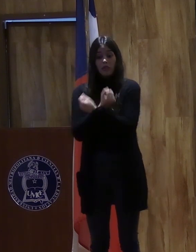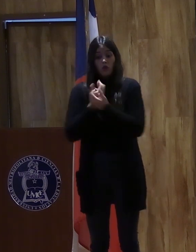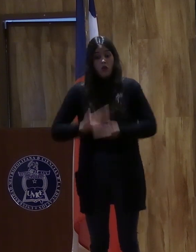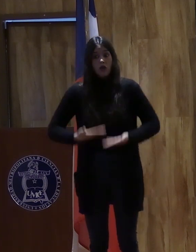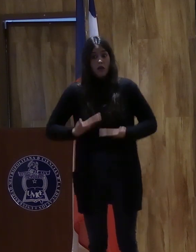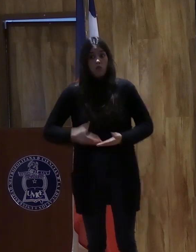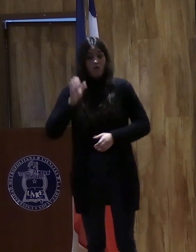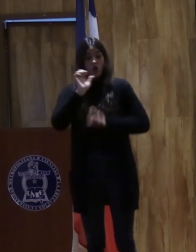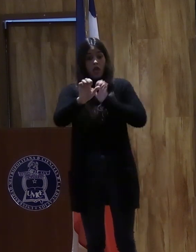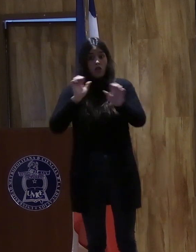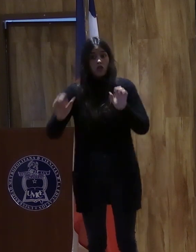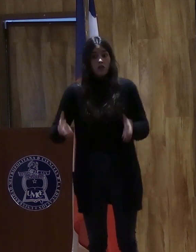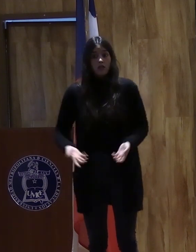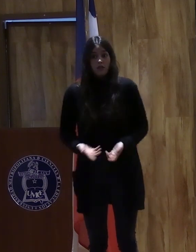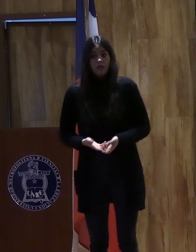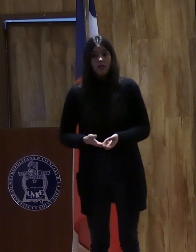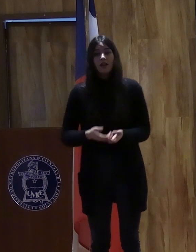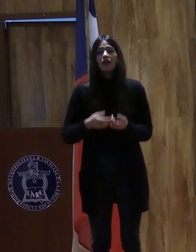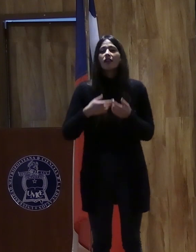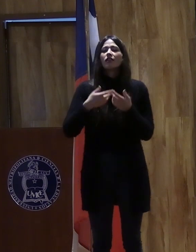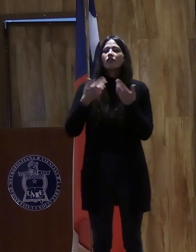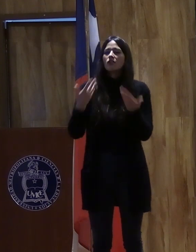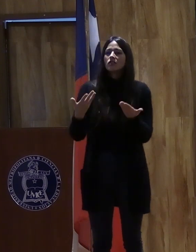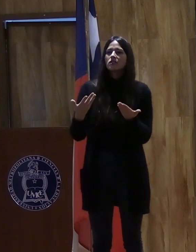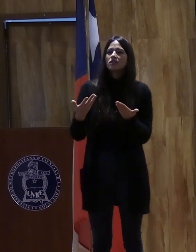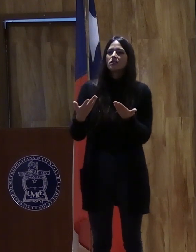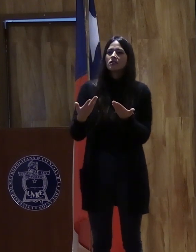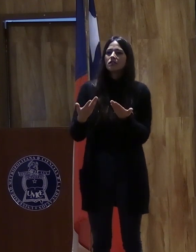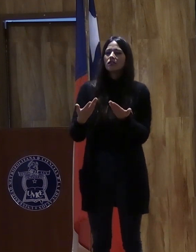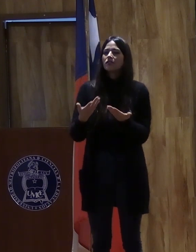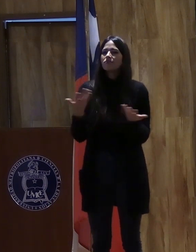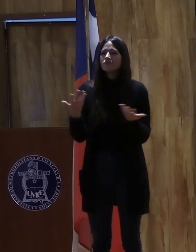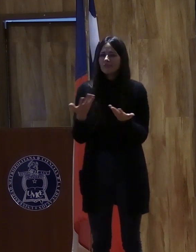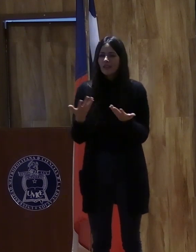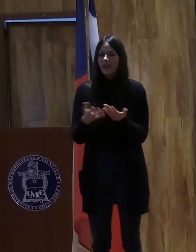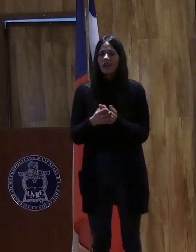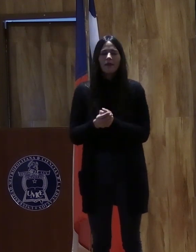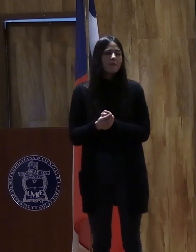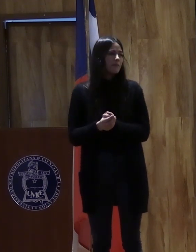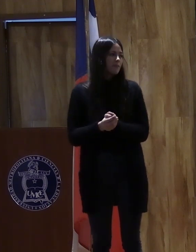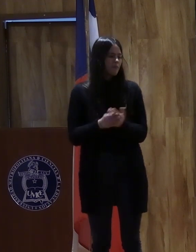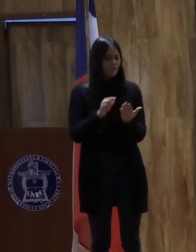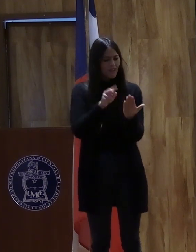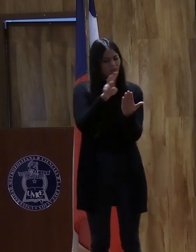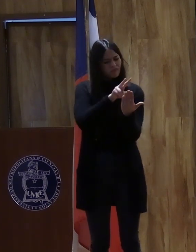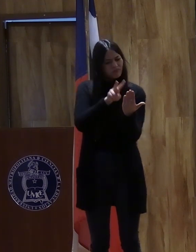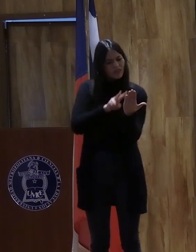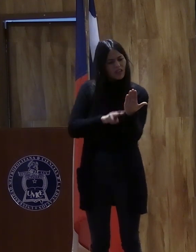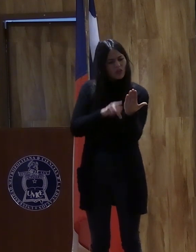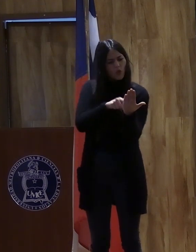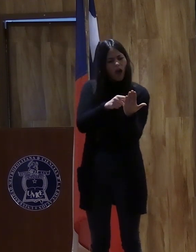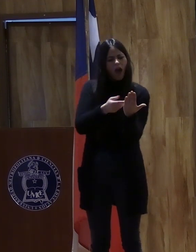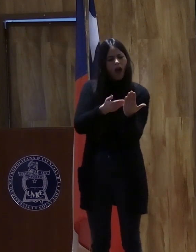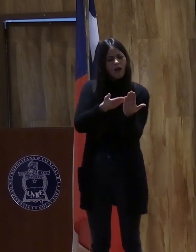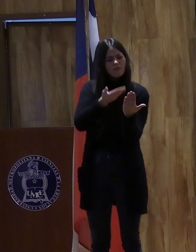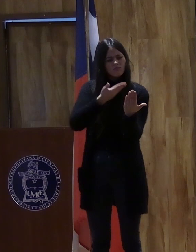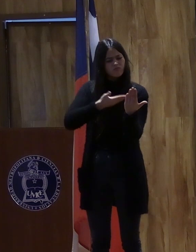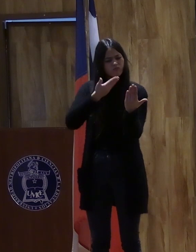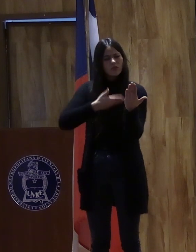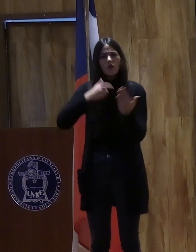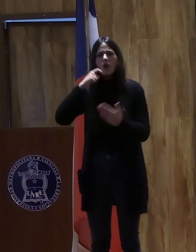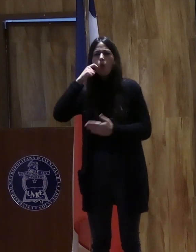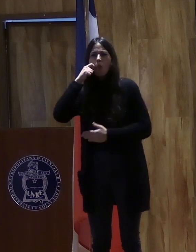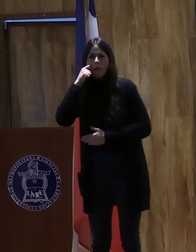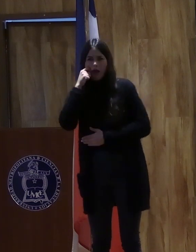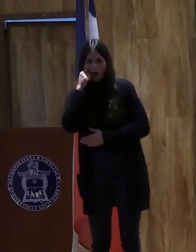en la mitología son muy bonitos porque hablan del ser humano. Y